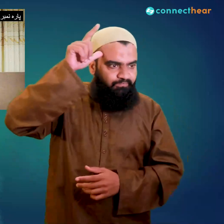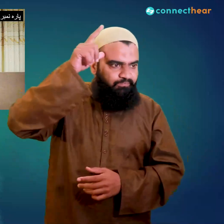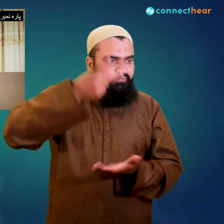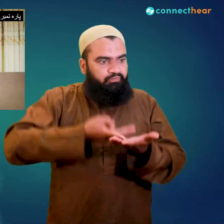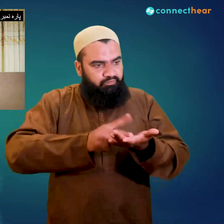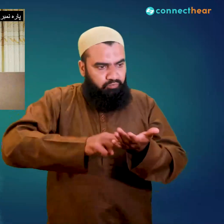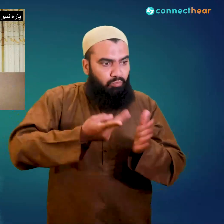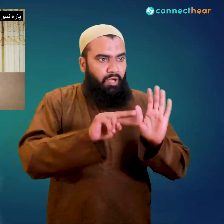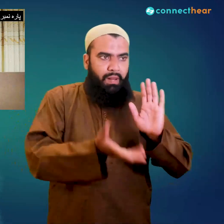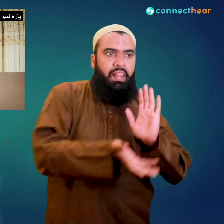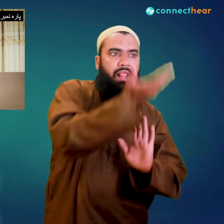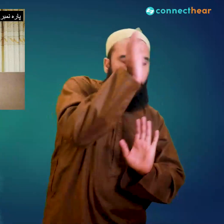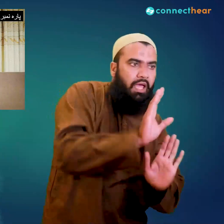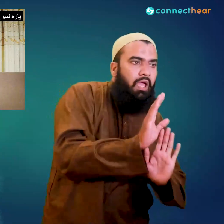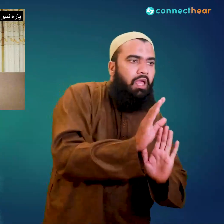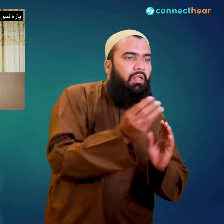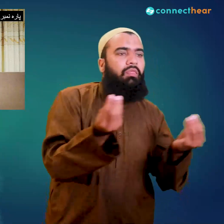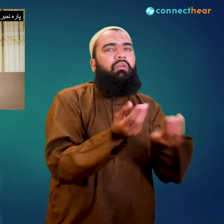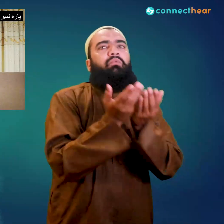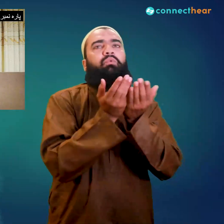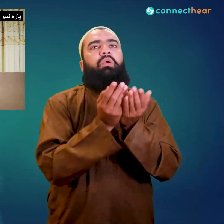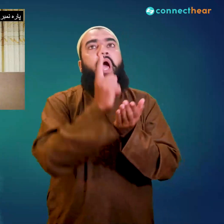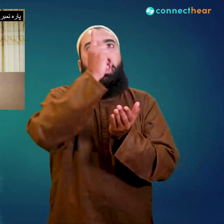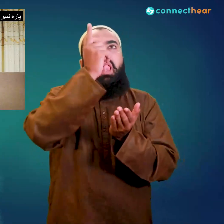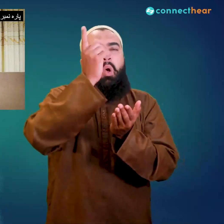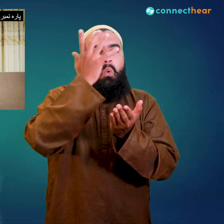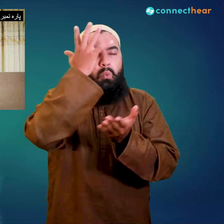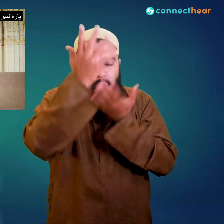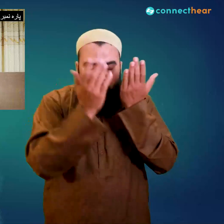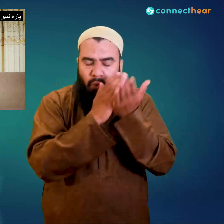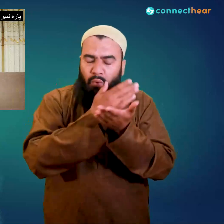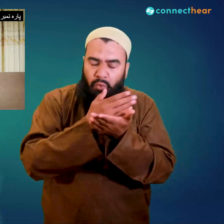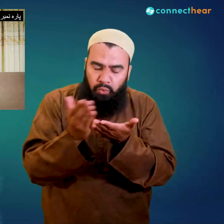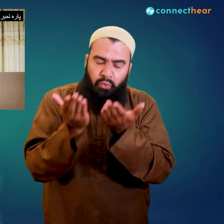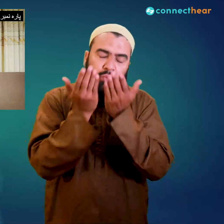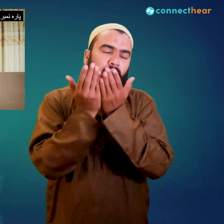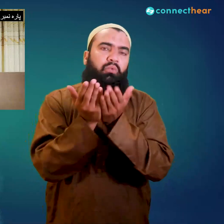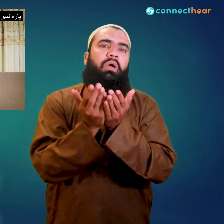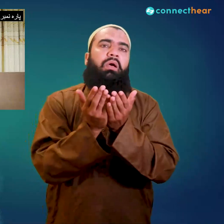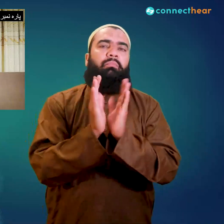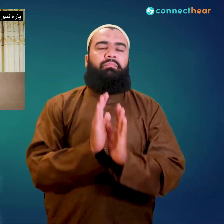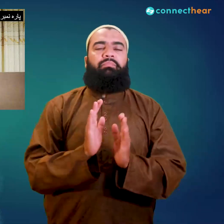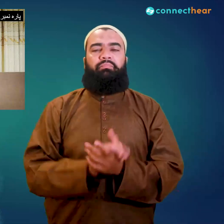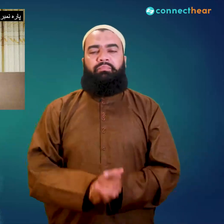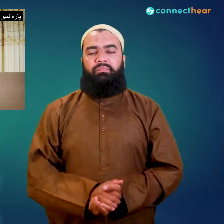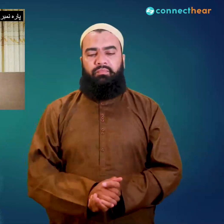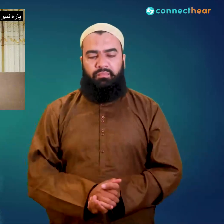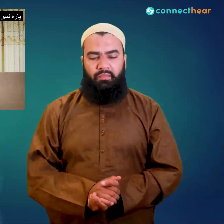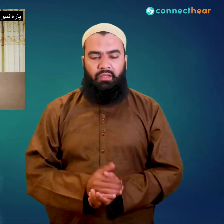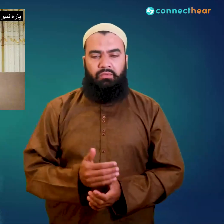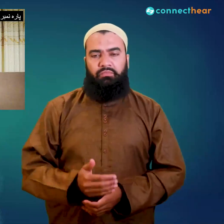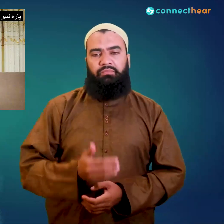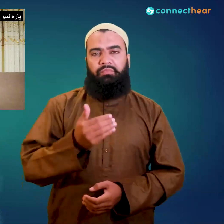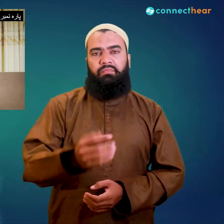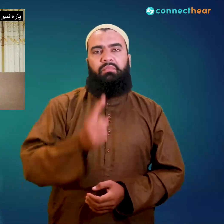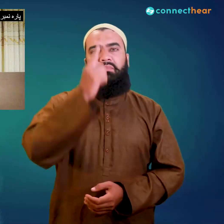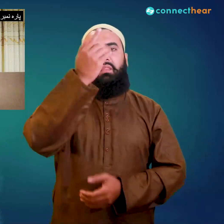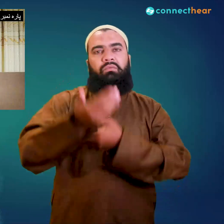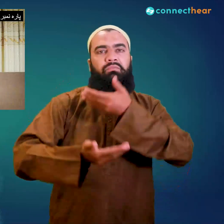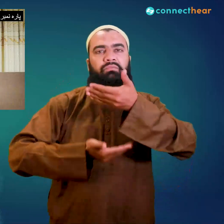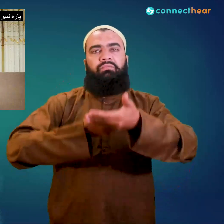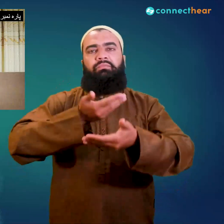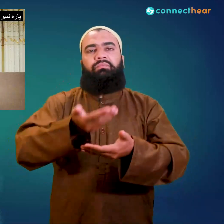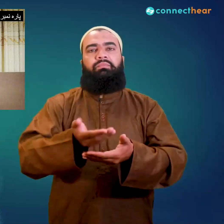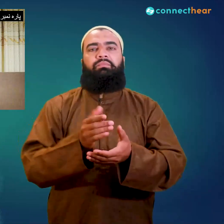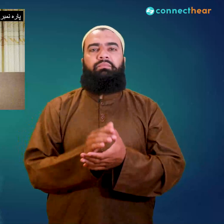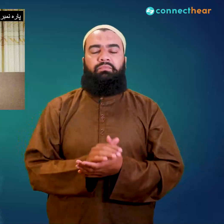کو دور کرنے کی دعا اللہ ہی سے کرتے ہیں۔ آیت نمبر 89، قال هل علمتم